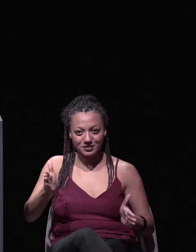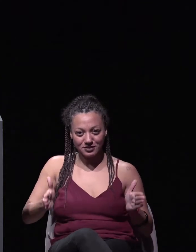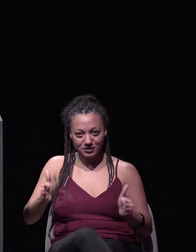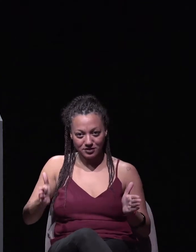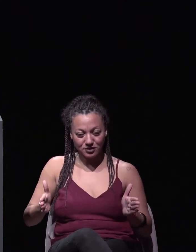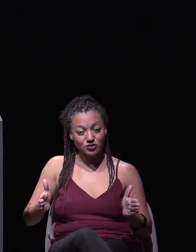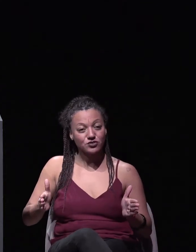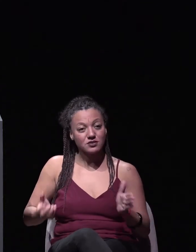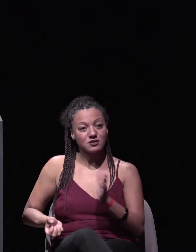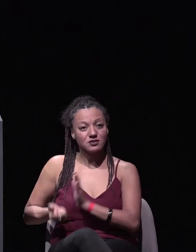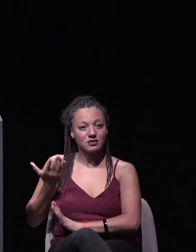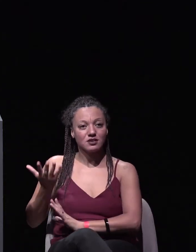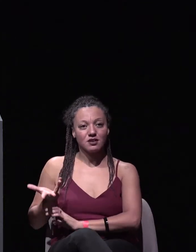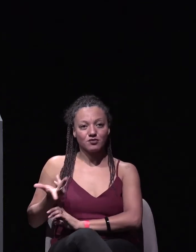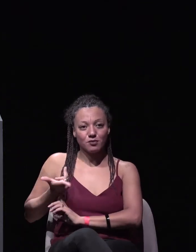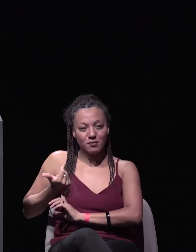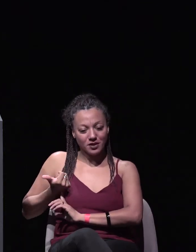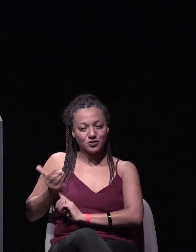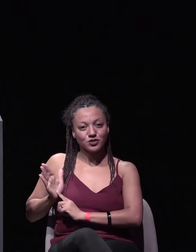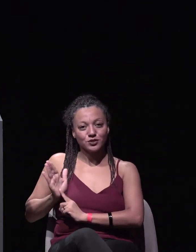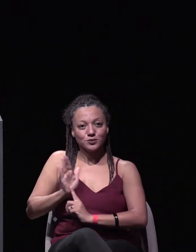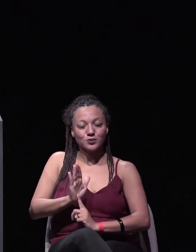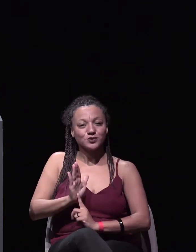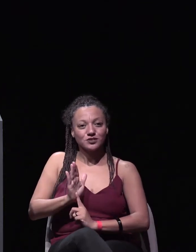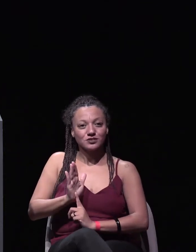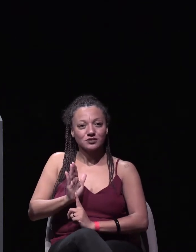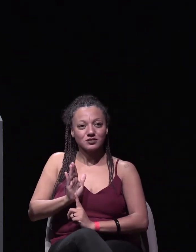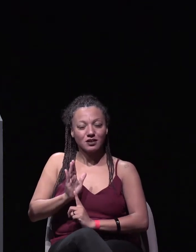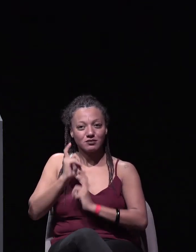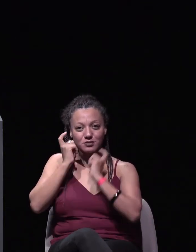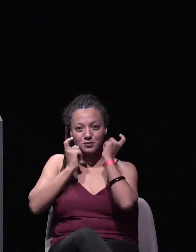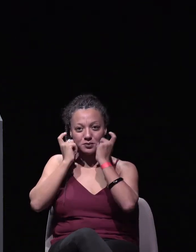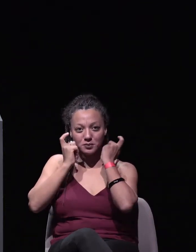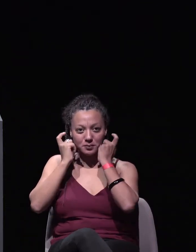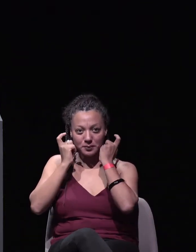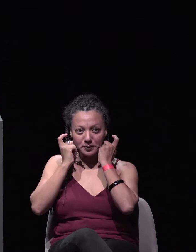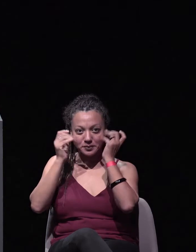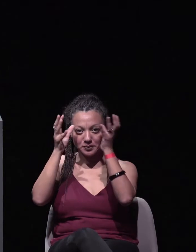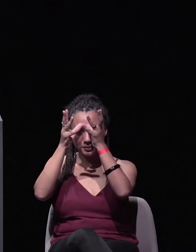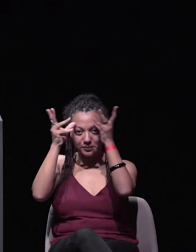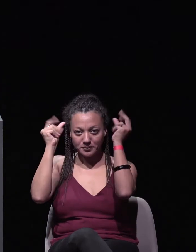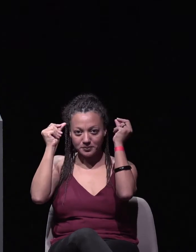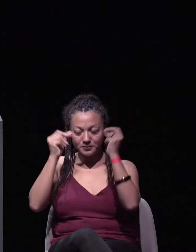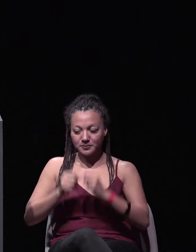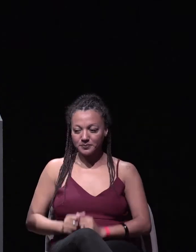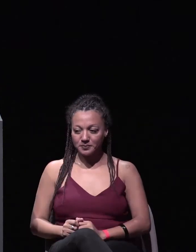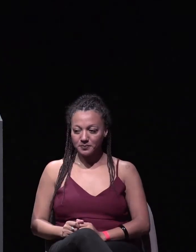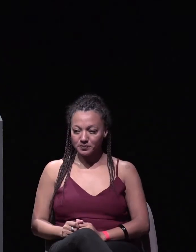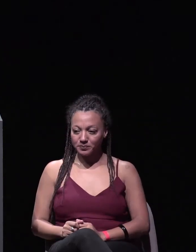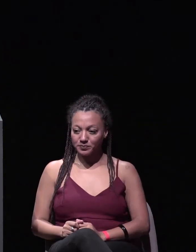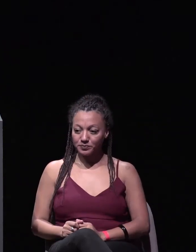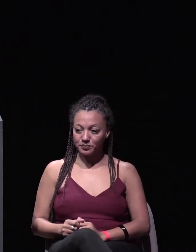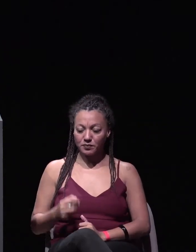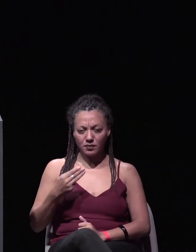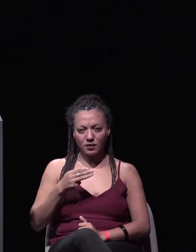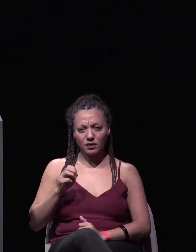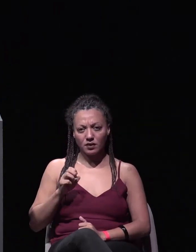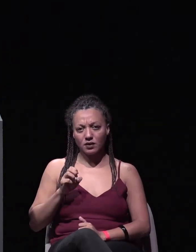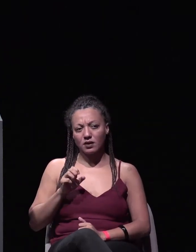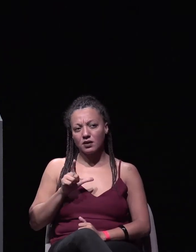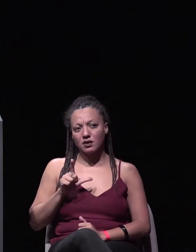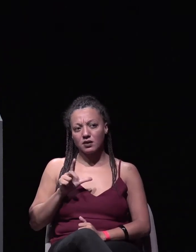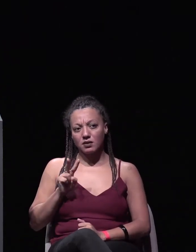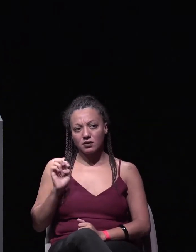que tragam essa preocupação com a abstração, né? E nessa investigação do Melvin Edwards, né,